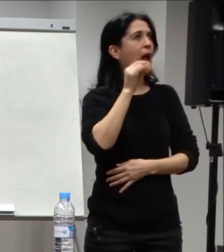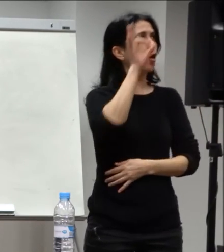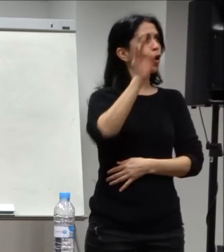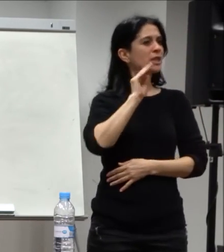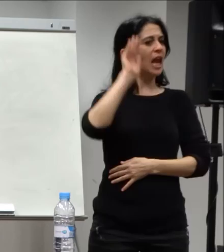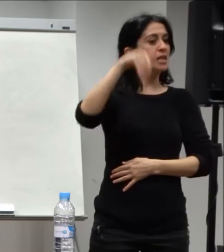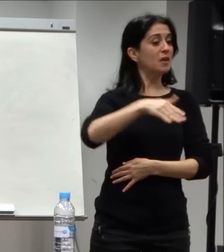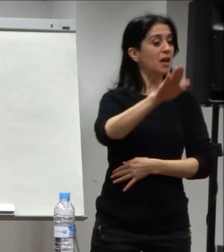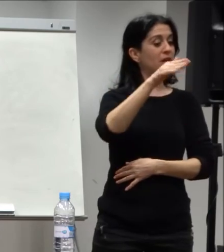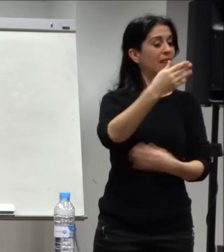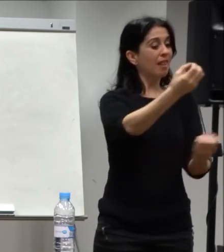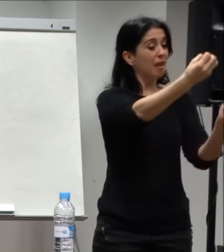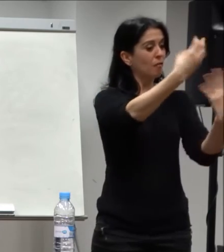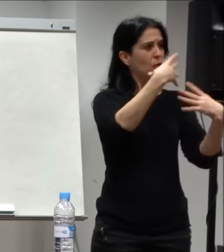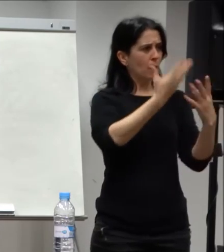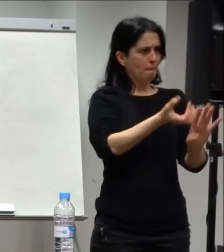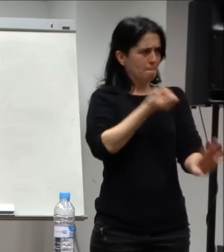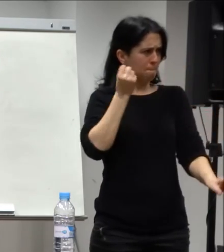que están relacionados